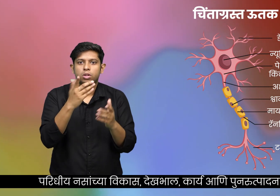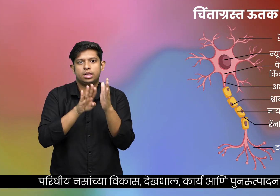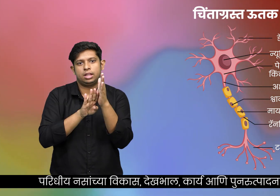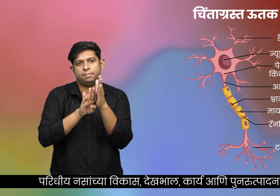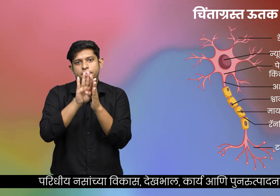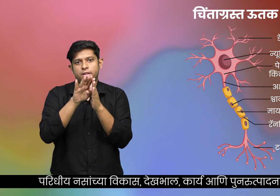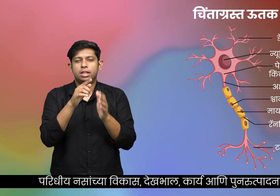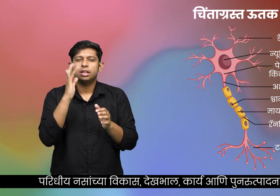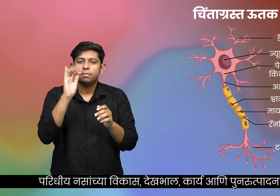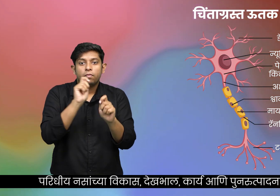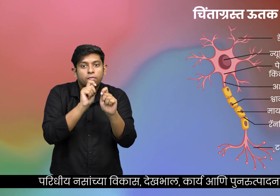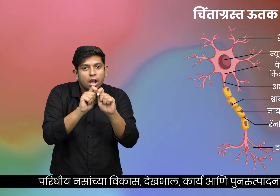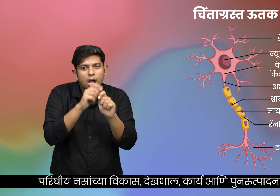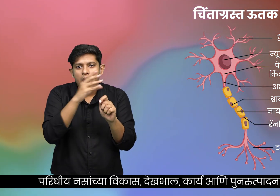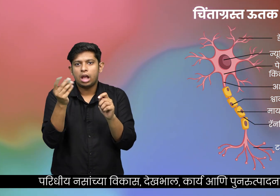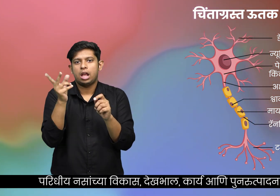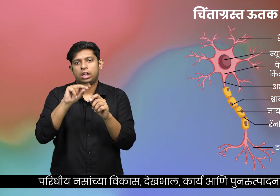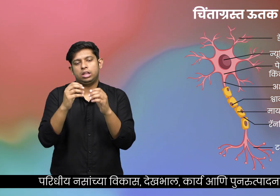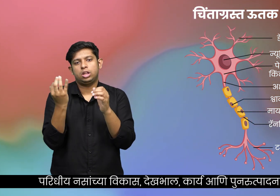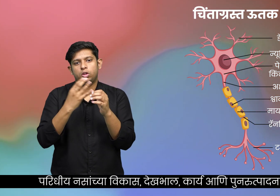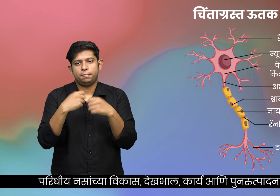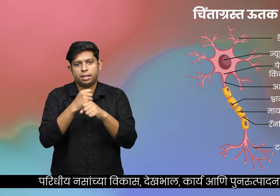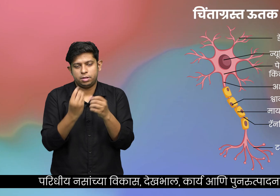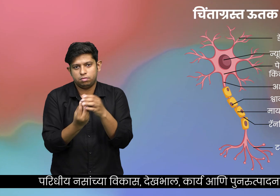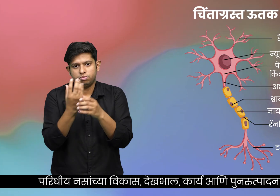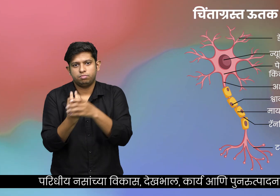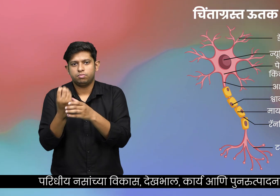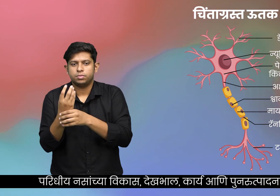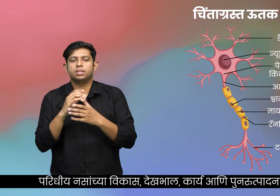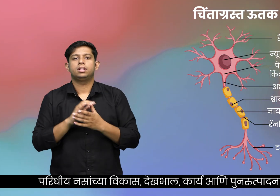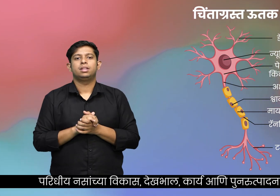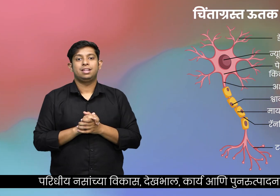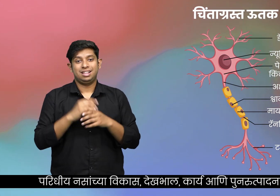परिधीय नसांच्या विकास, देखभाल, कार्य आणि पुनरुत्पादनात मुख्य भूमिका.